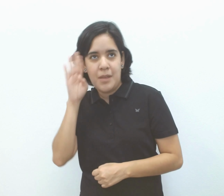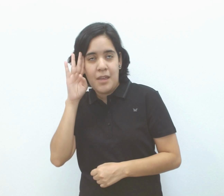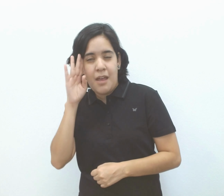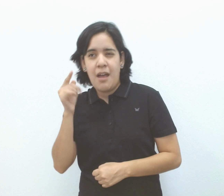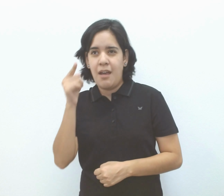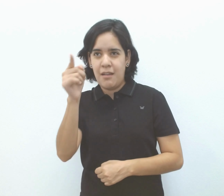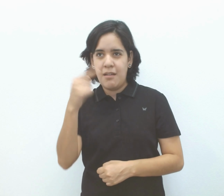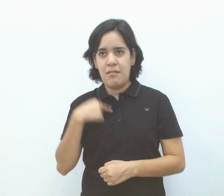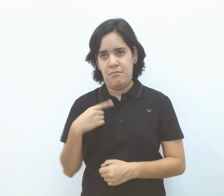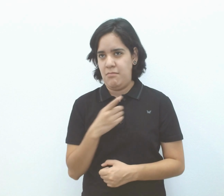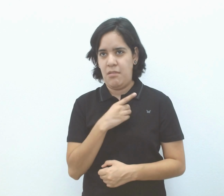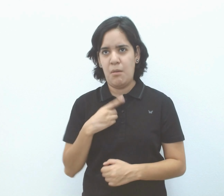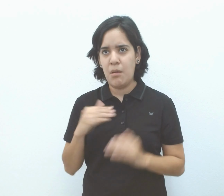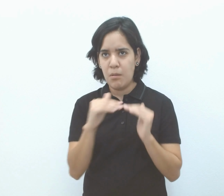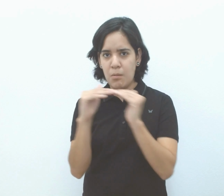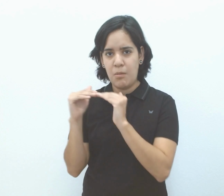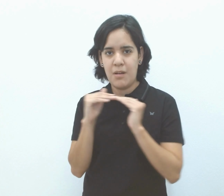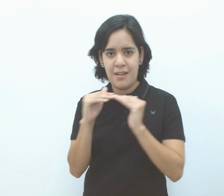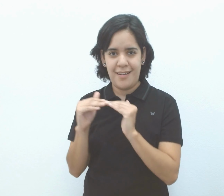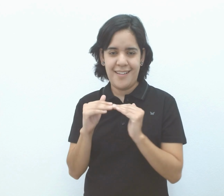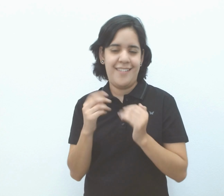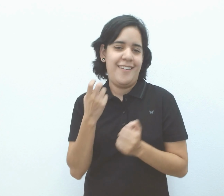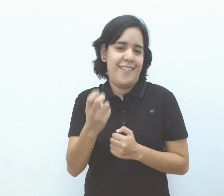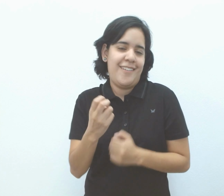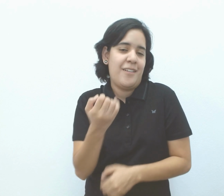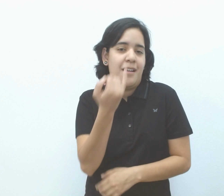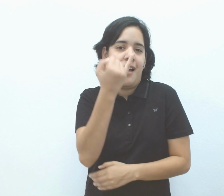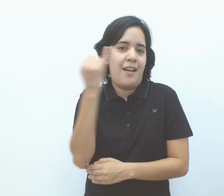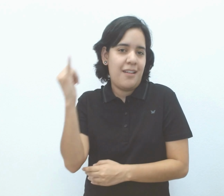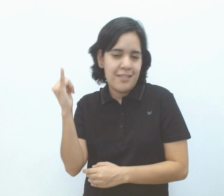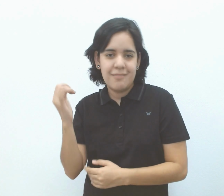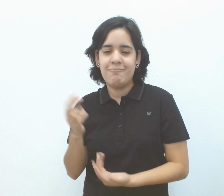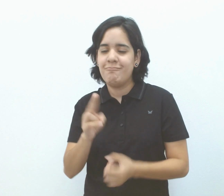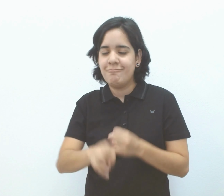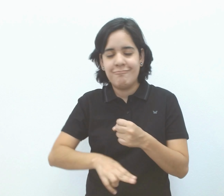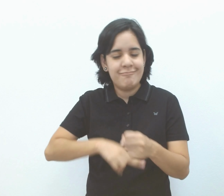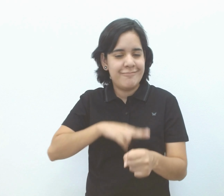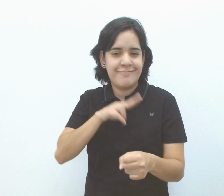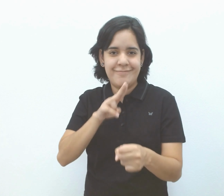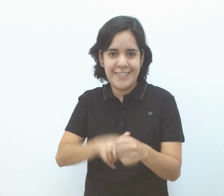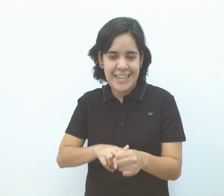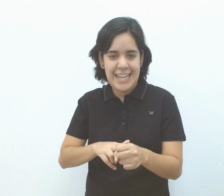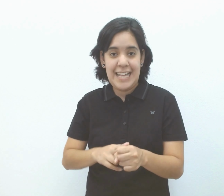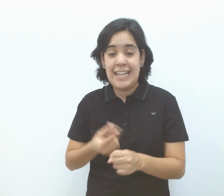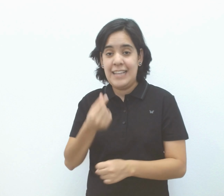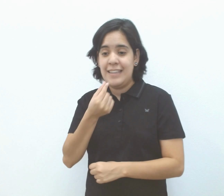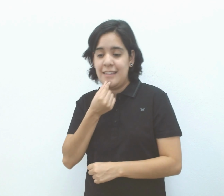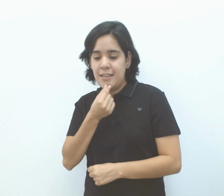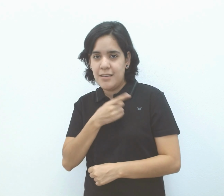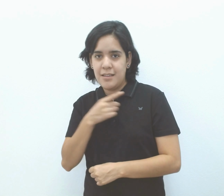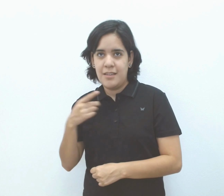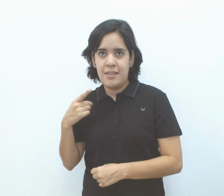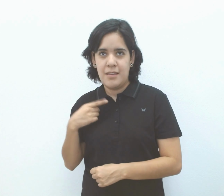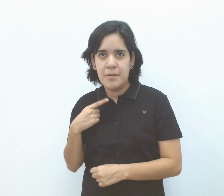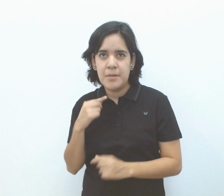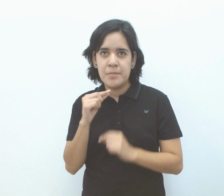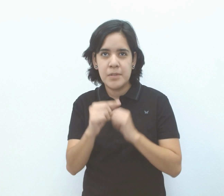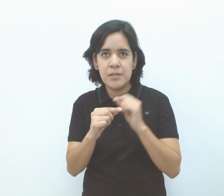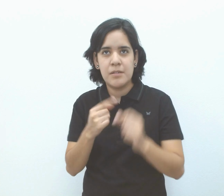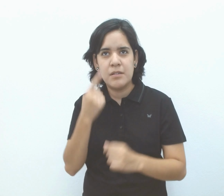muy interesantes de teoría de la mente que nos hacen saber que los niños preescolares están en esta etapa de desarrollar la habilidad de saber que tú piensas diferente de